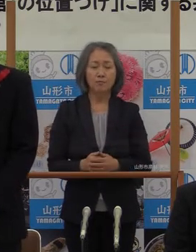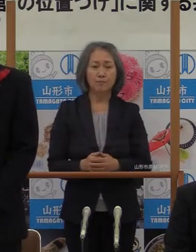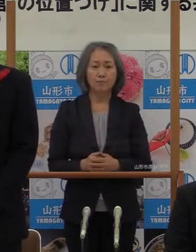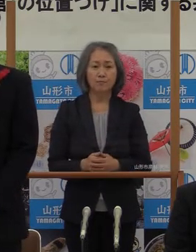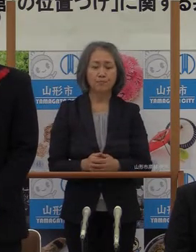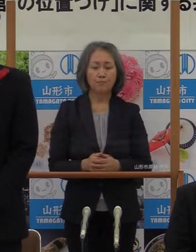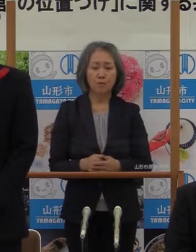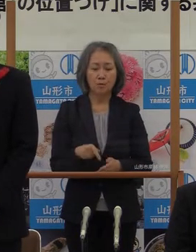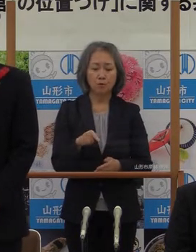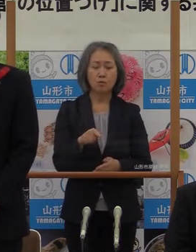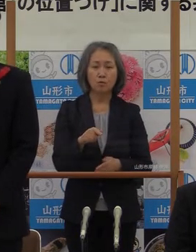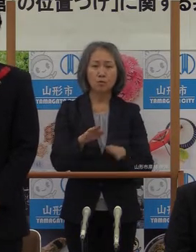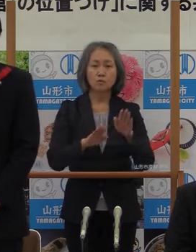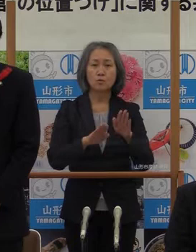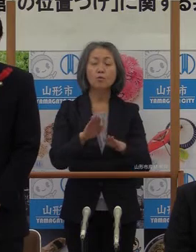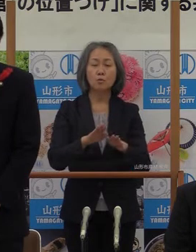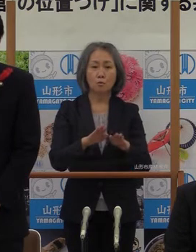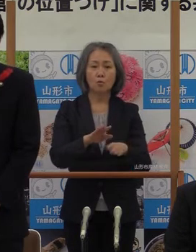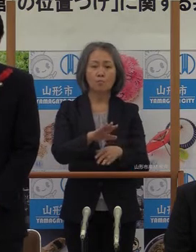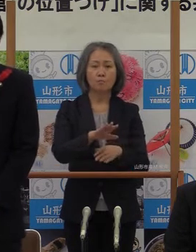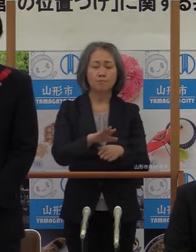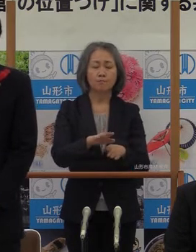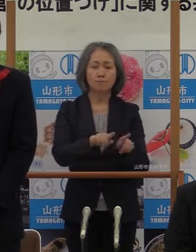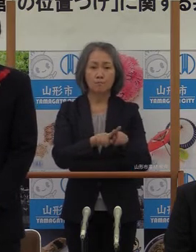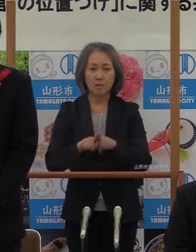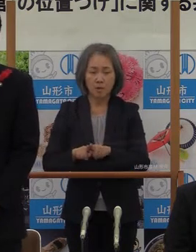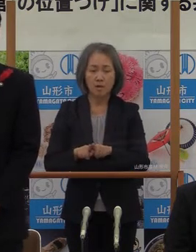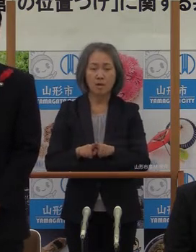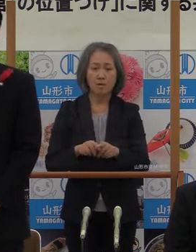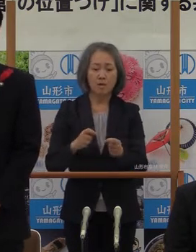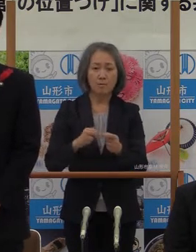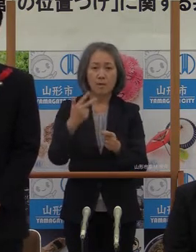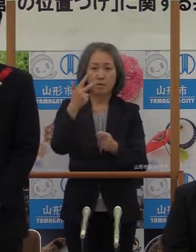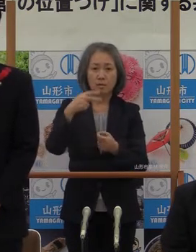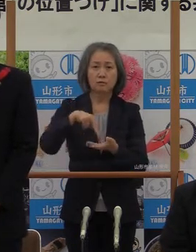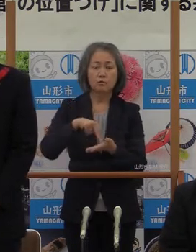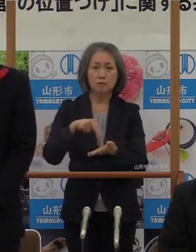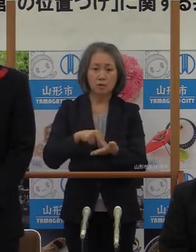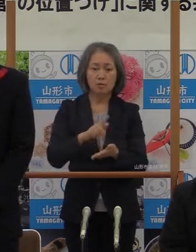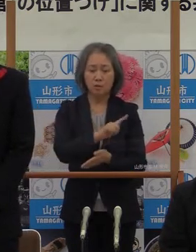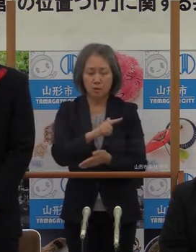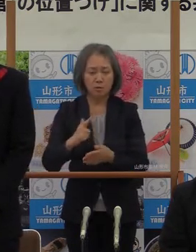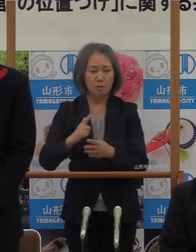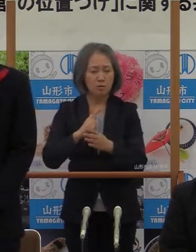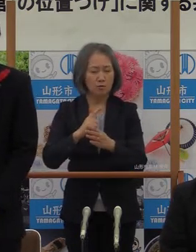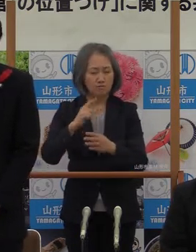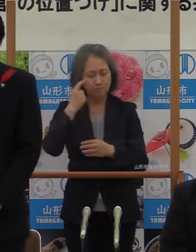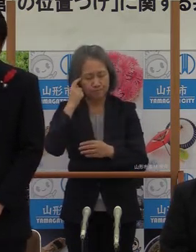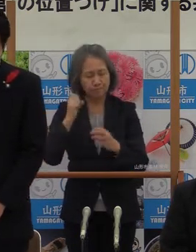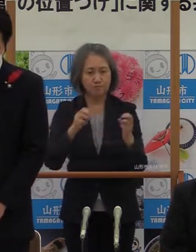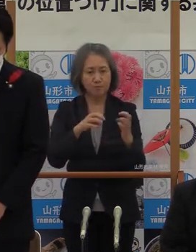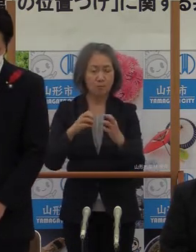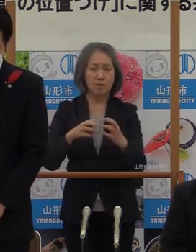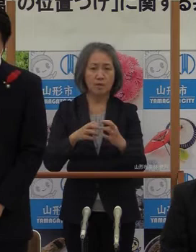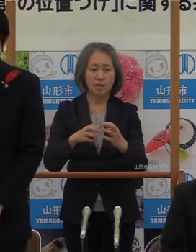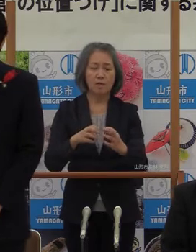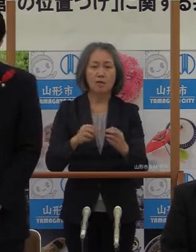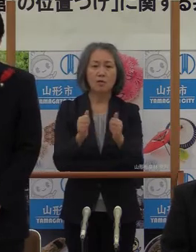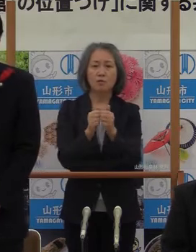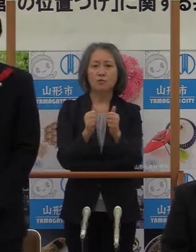そうした状況を踏まえ、山形市としてもさまざま検討し、沢渡氏と話を続けた結